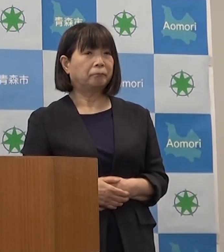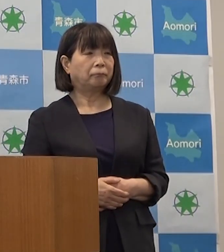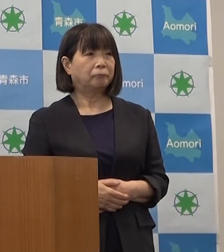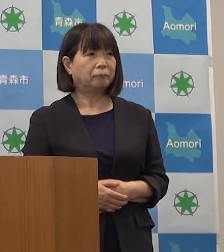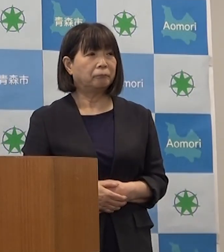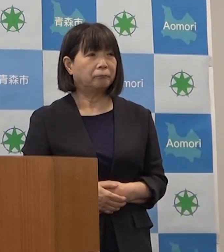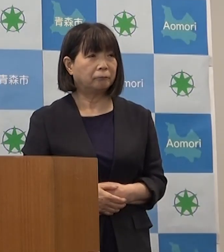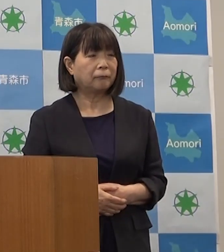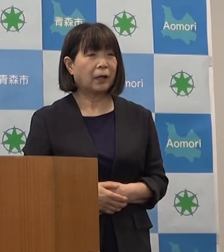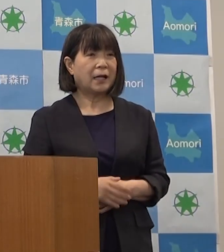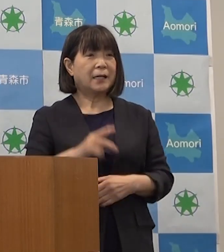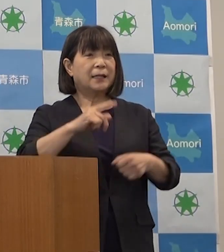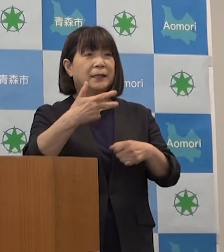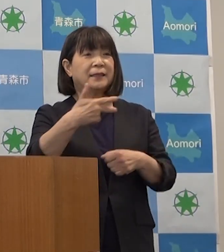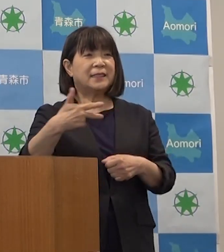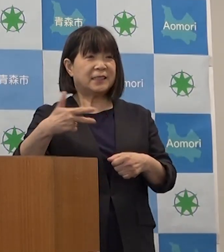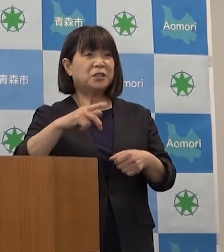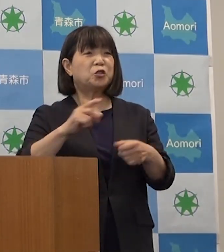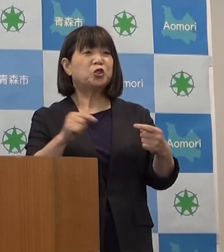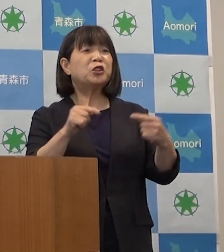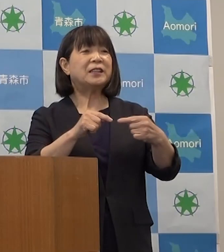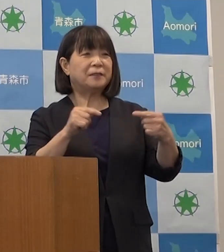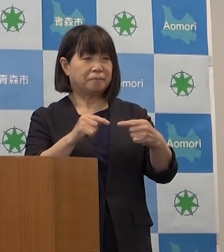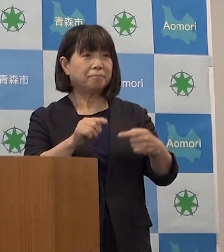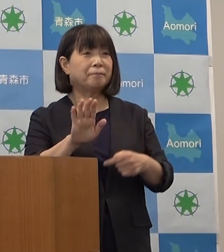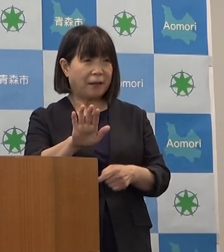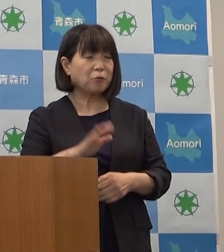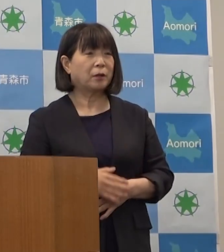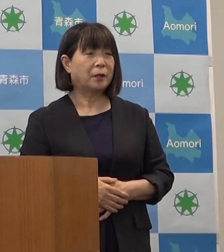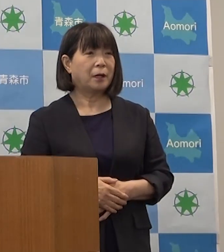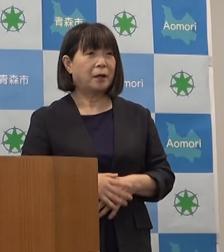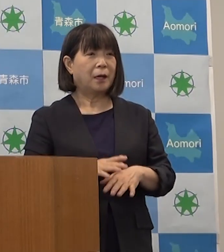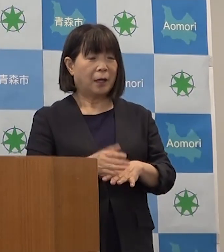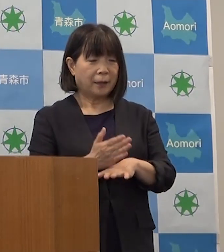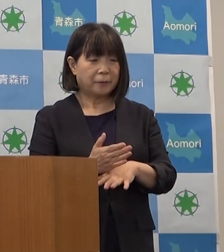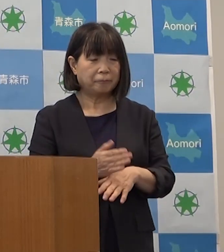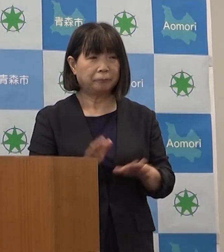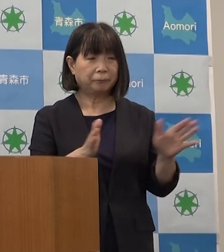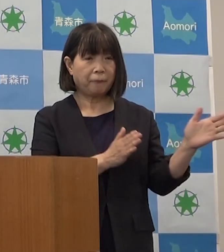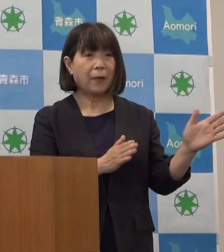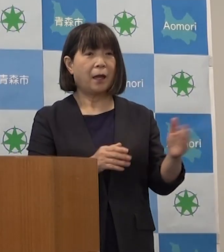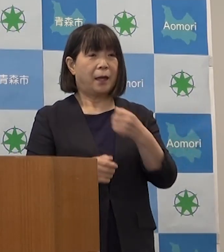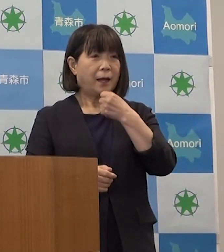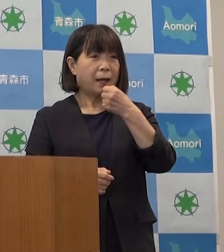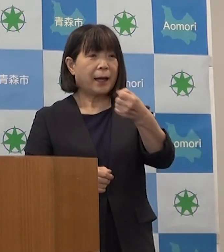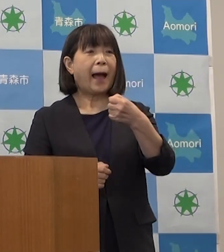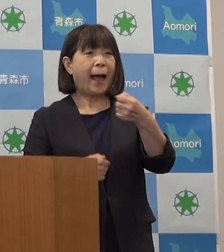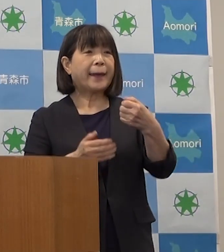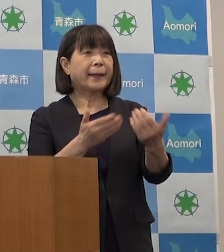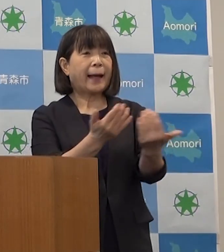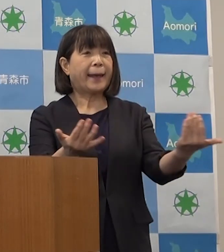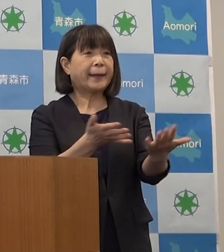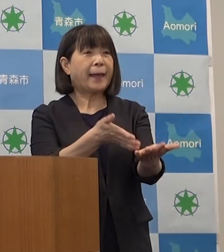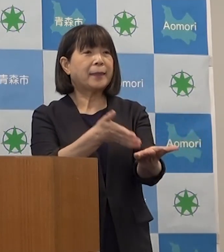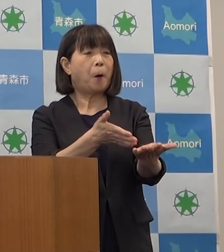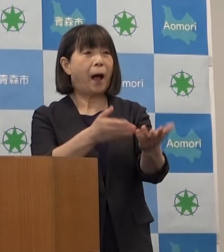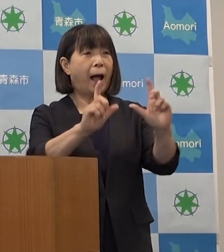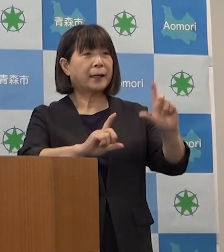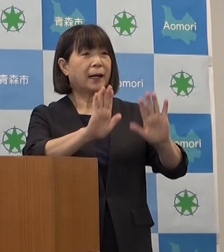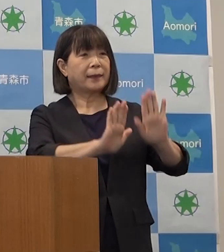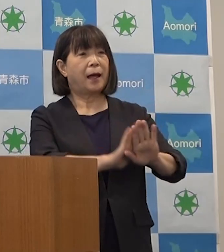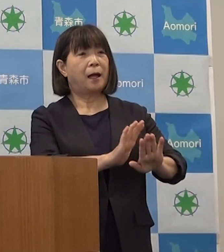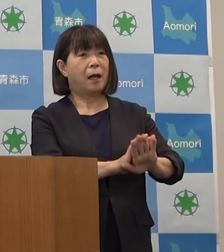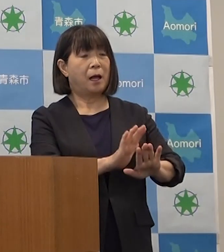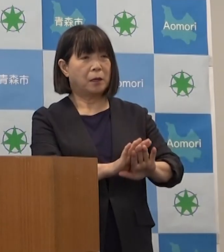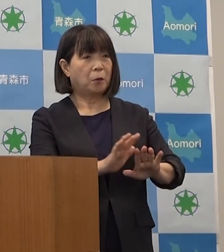時事通信の戸所と申します、よろしくお願いいたします。まず会見のあり方についてなんですけれども、はい、今までの小野寺市